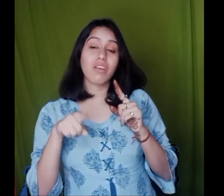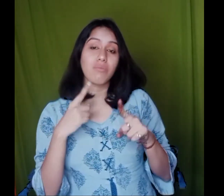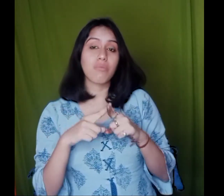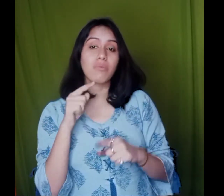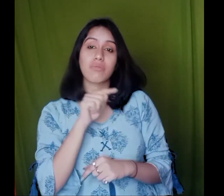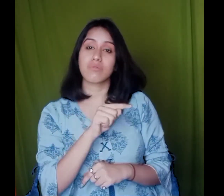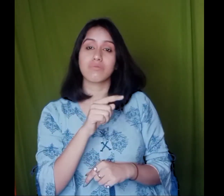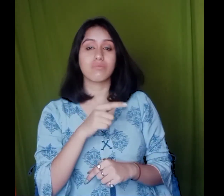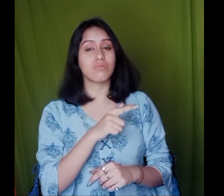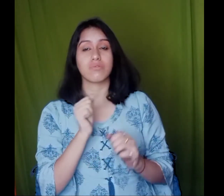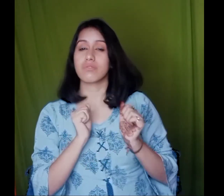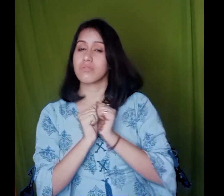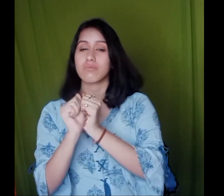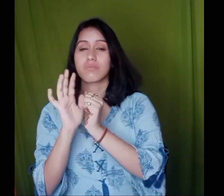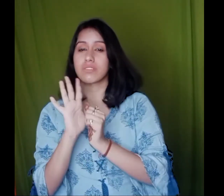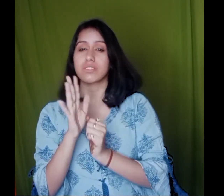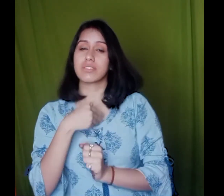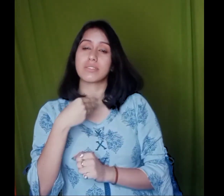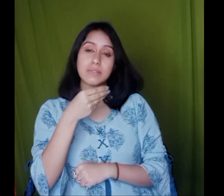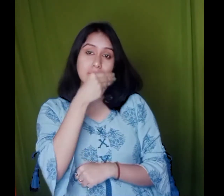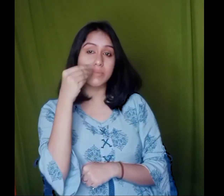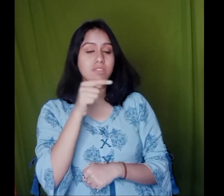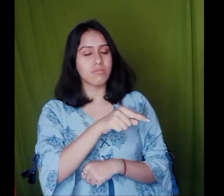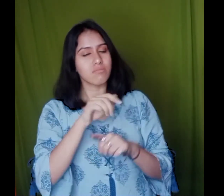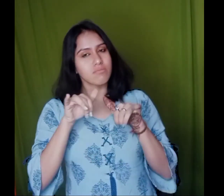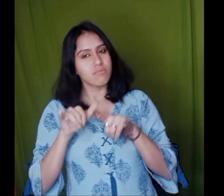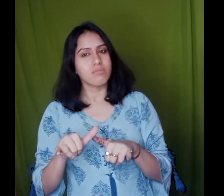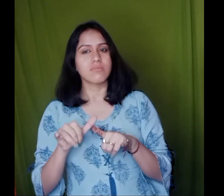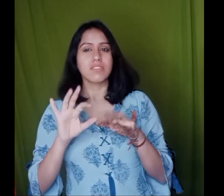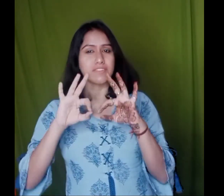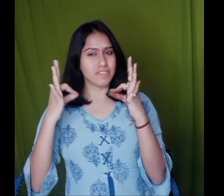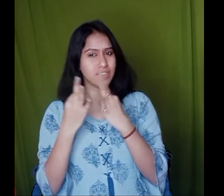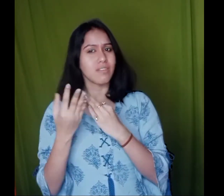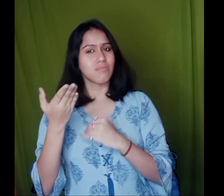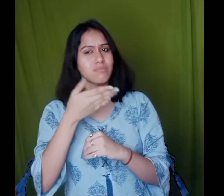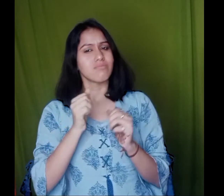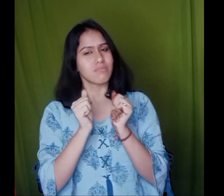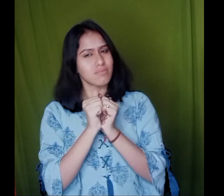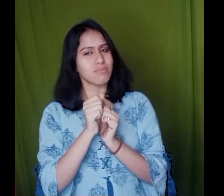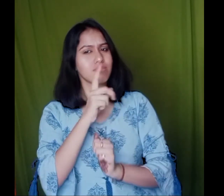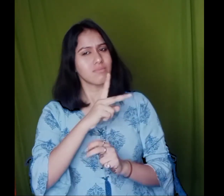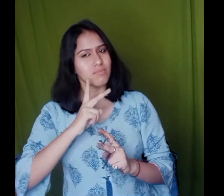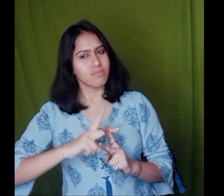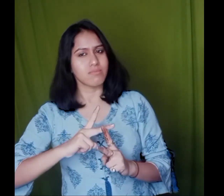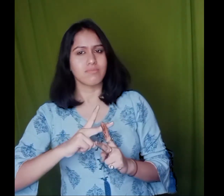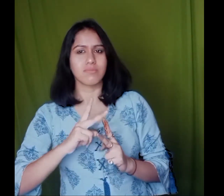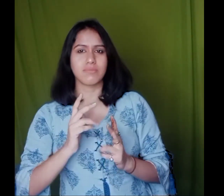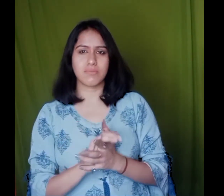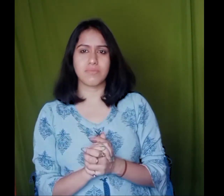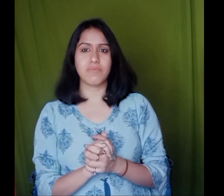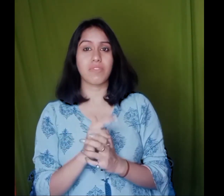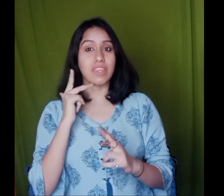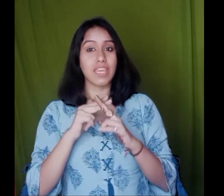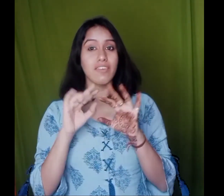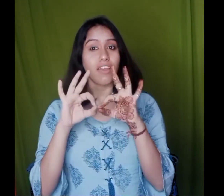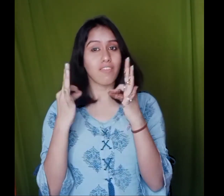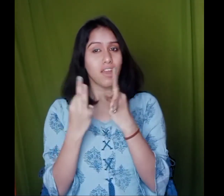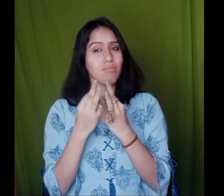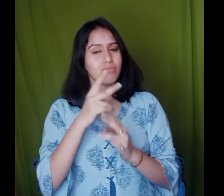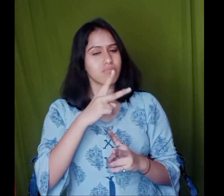चक्कर में मैं पूरा ध्यान, पूर्ण तरीके से जो सेवा है वो भैया भाभी की नहीं कर पाऊंगा, आपकी सेवा करने में लग जाऊंगा। आप मत